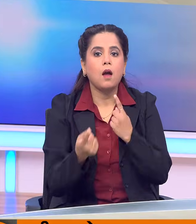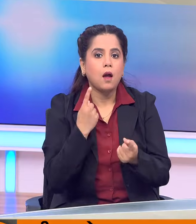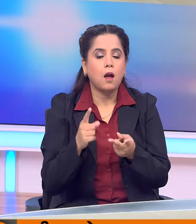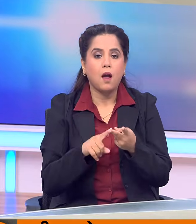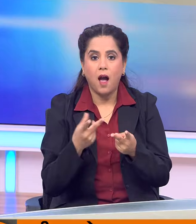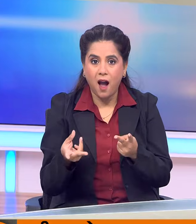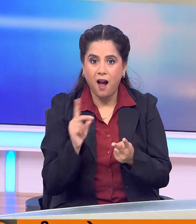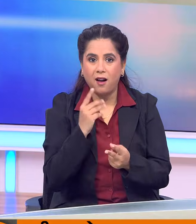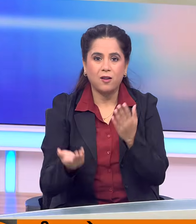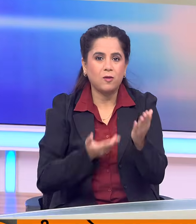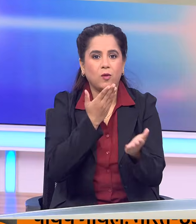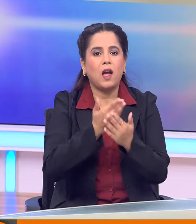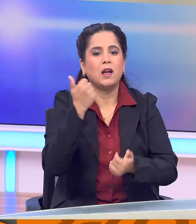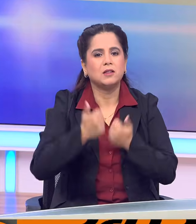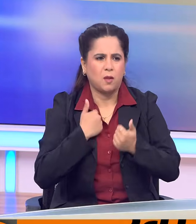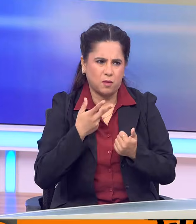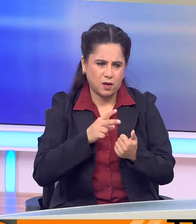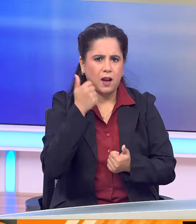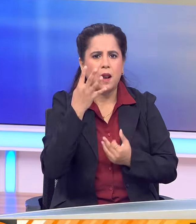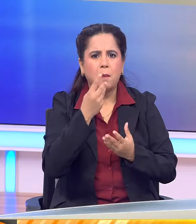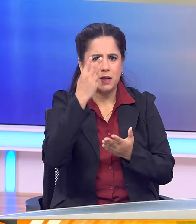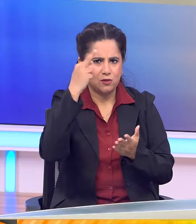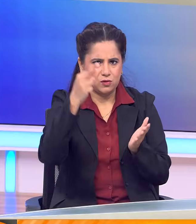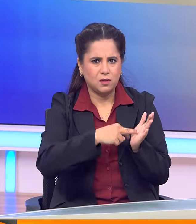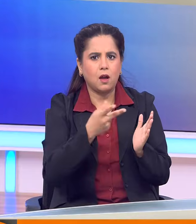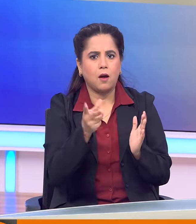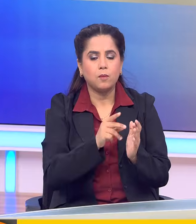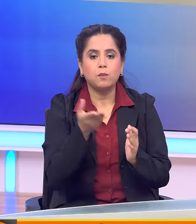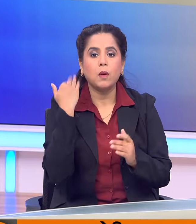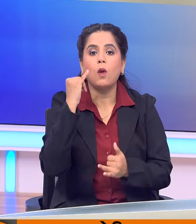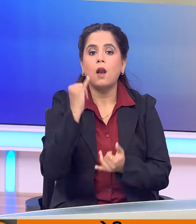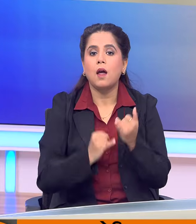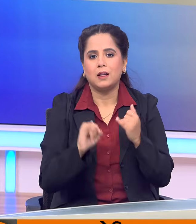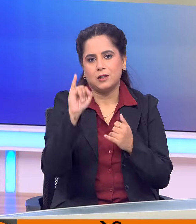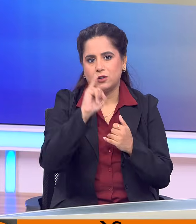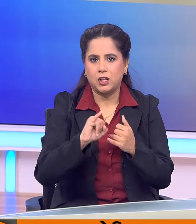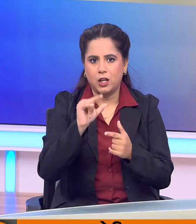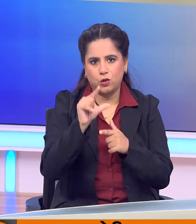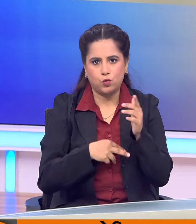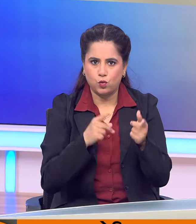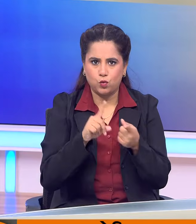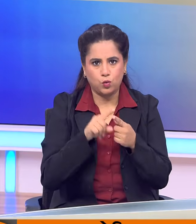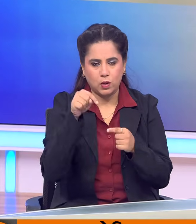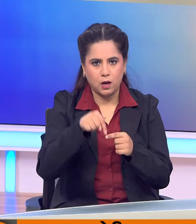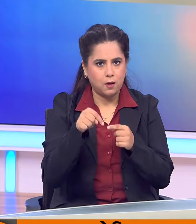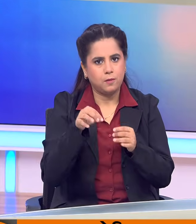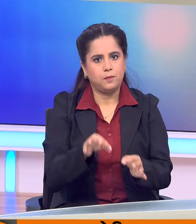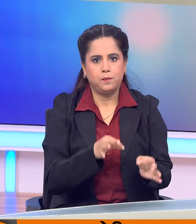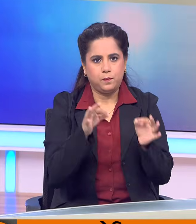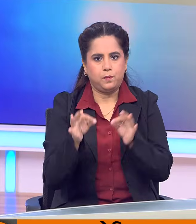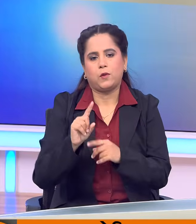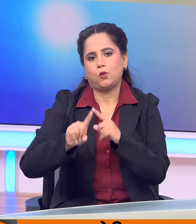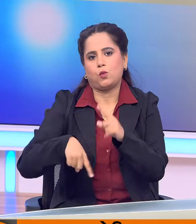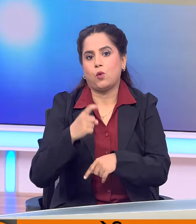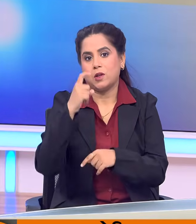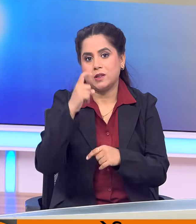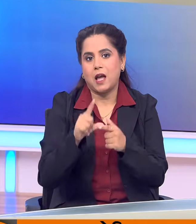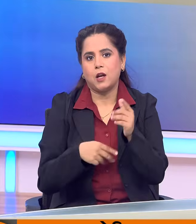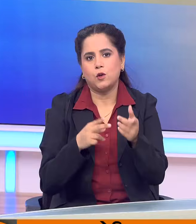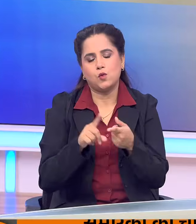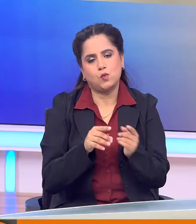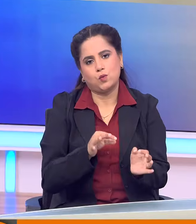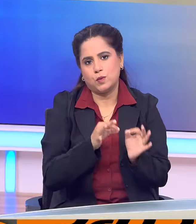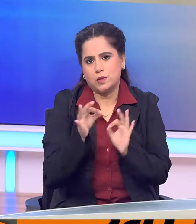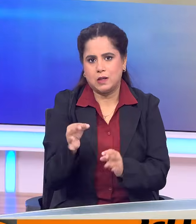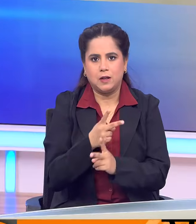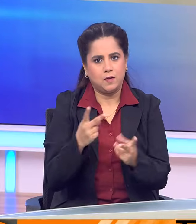और री-इवैल्यूएशन के लिए आवेदन करने की अंतिम तिथि 6 जून थी, अब इसे बढ़ाकर 7 जून तक कर दिया